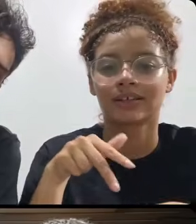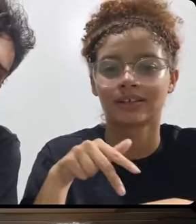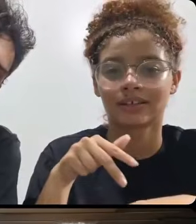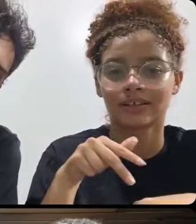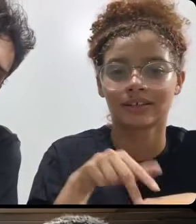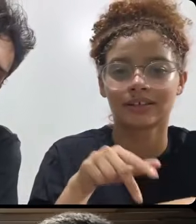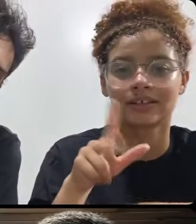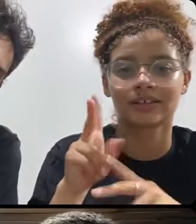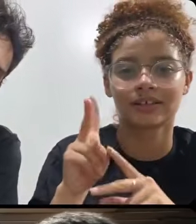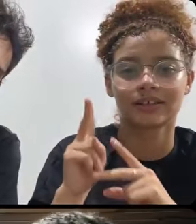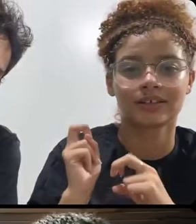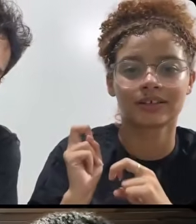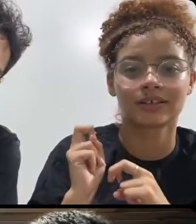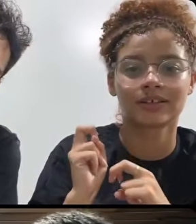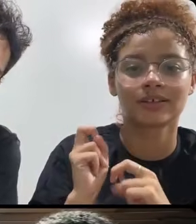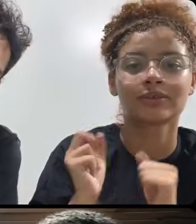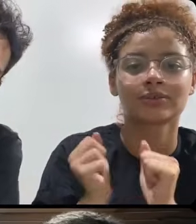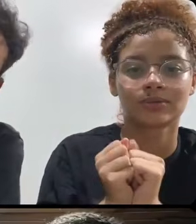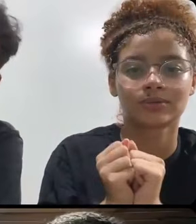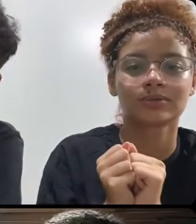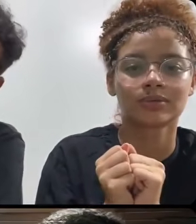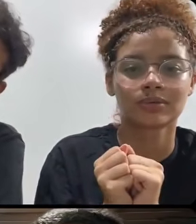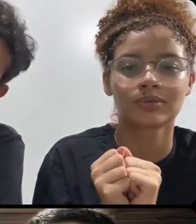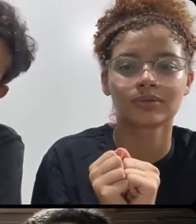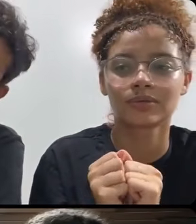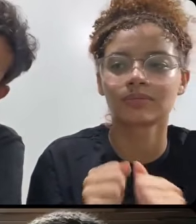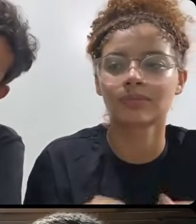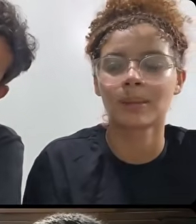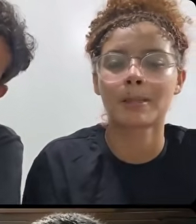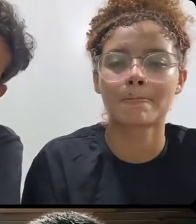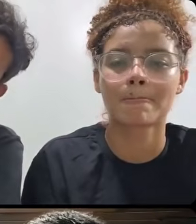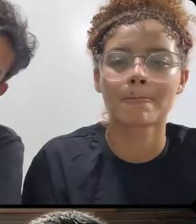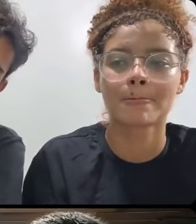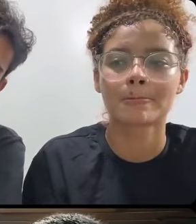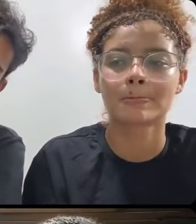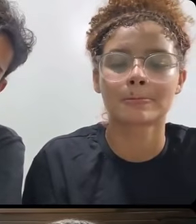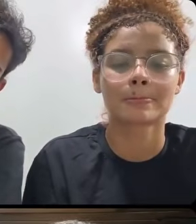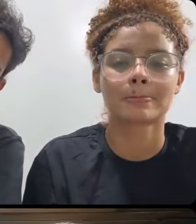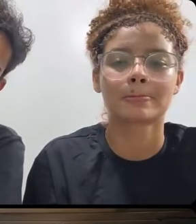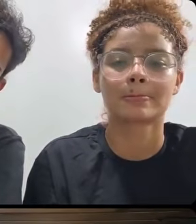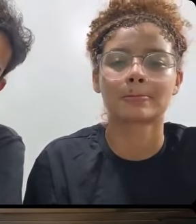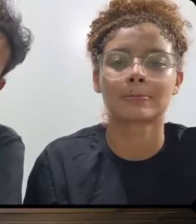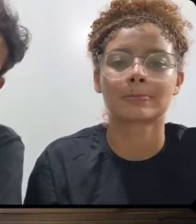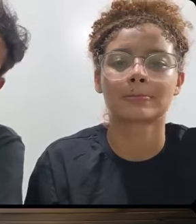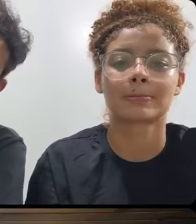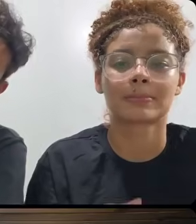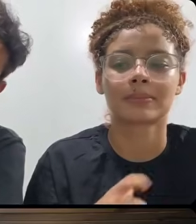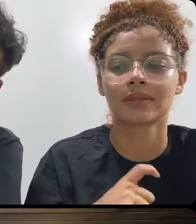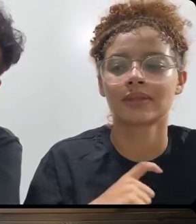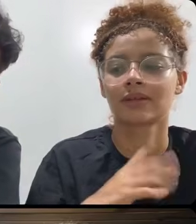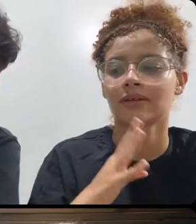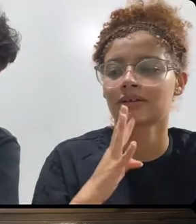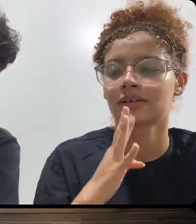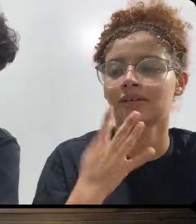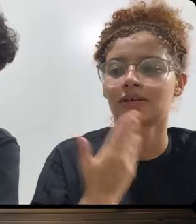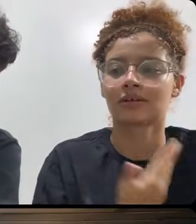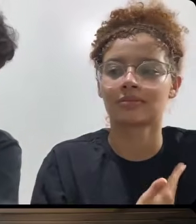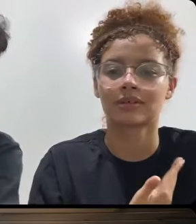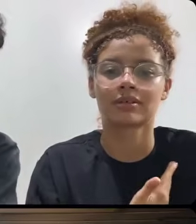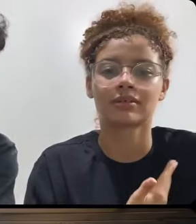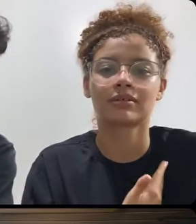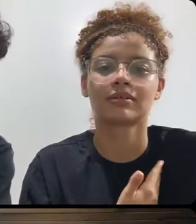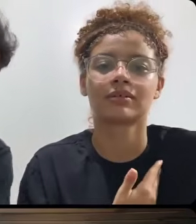e reconhecendo quem andou com ele. Tem, porque eu compartilhei ontem, né? Eu tava compartilhando ontem, então ele reconhecia os amigos. O